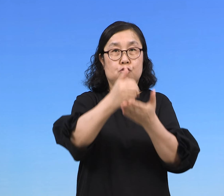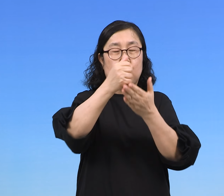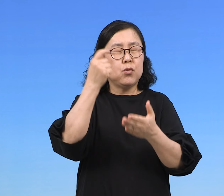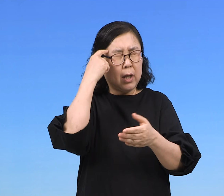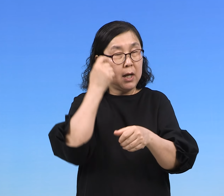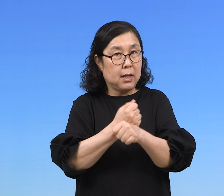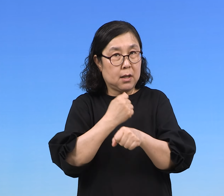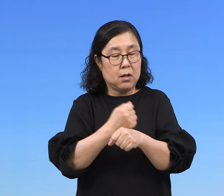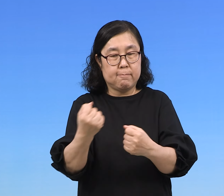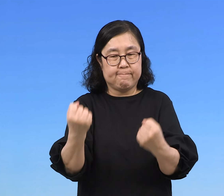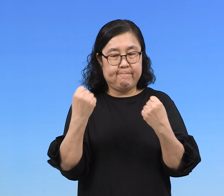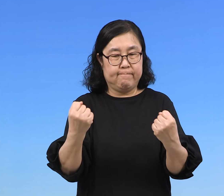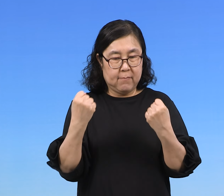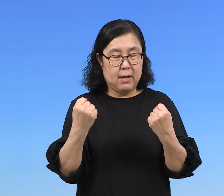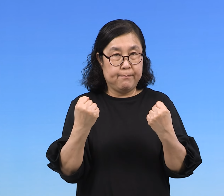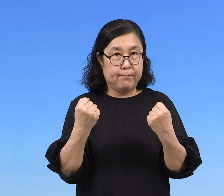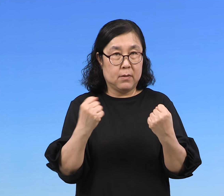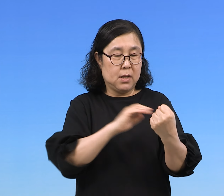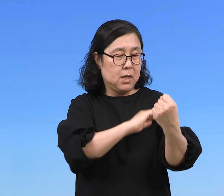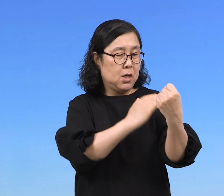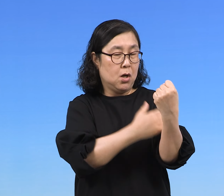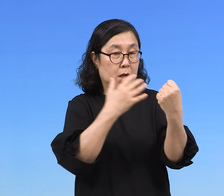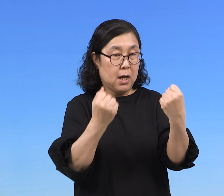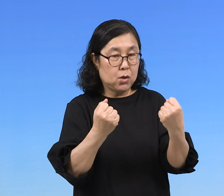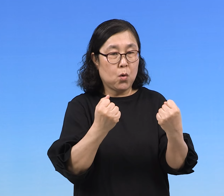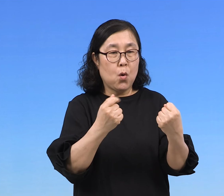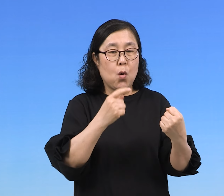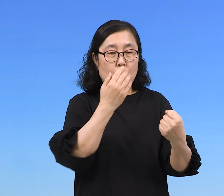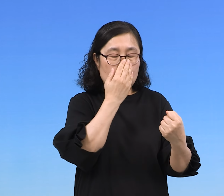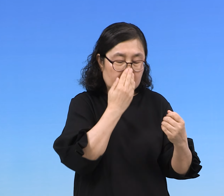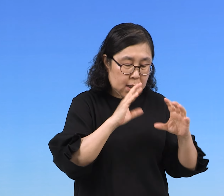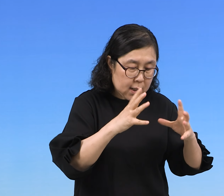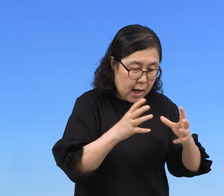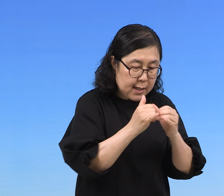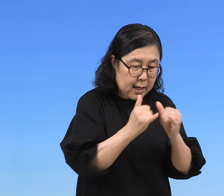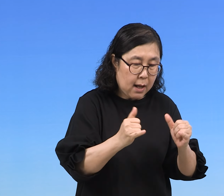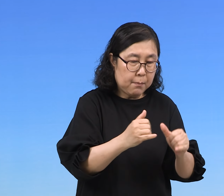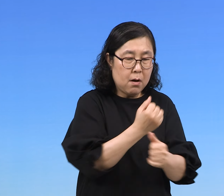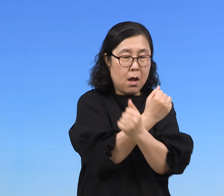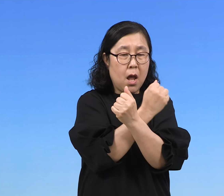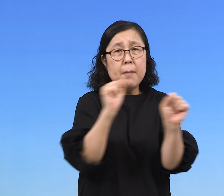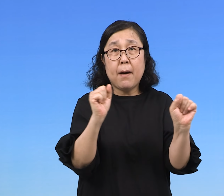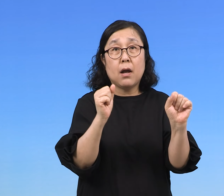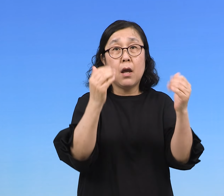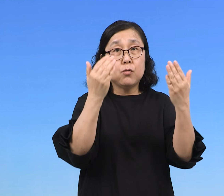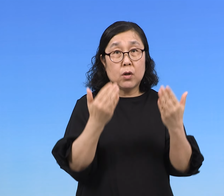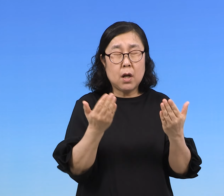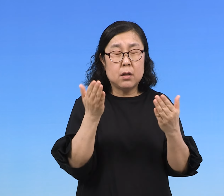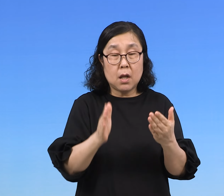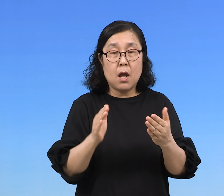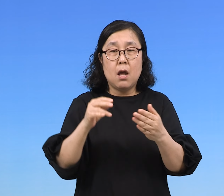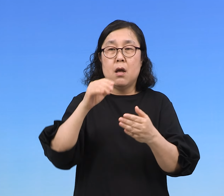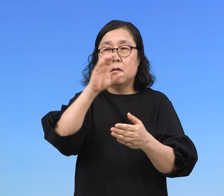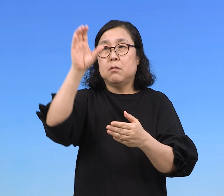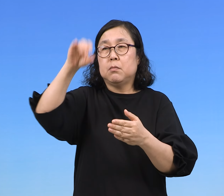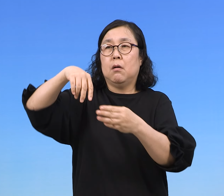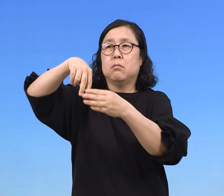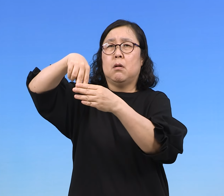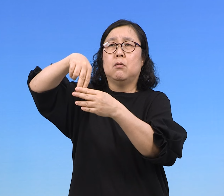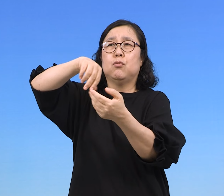힘을 키우고 능력을 가지고 자기 민족을 해방시켜 줘야 되는데, 아니 이렇게 메시아라는 사람이 이렇게